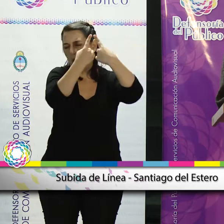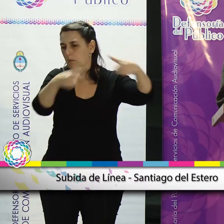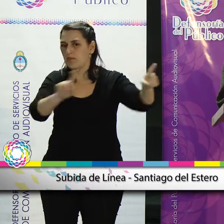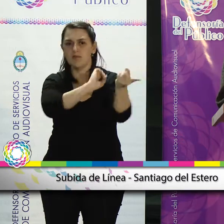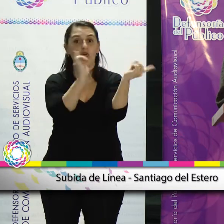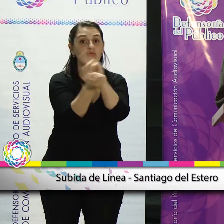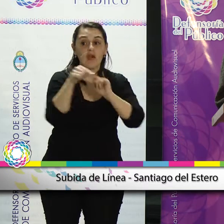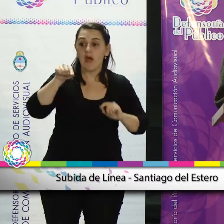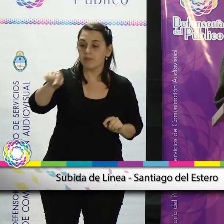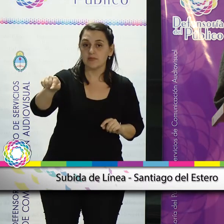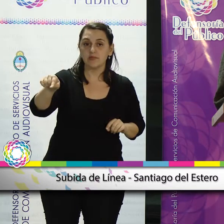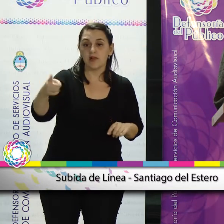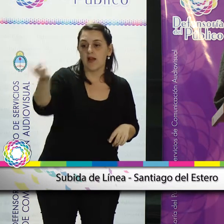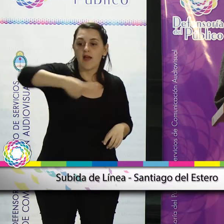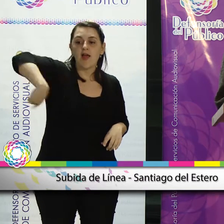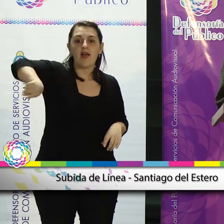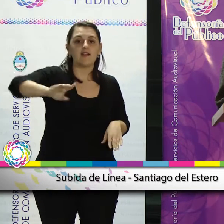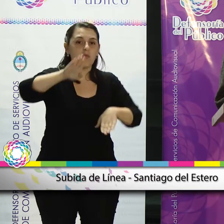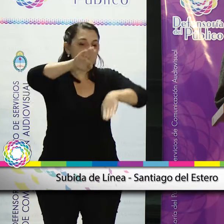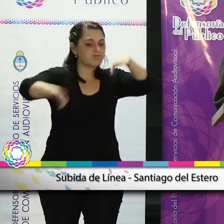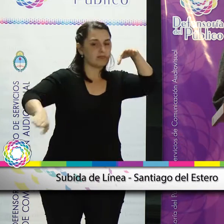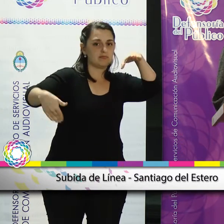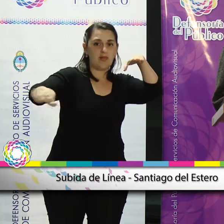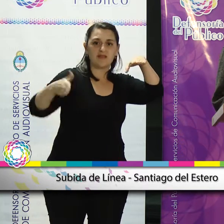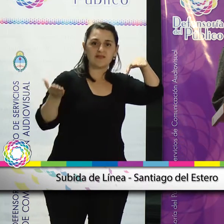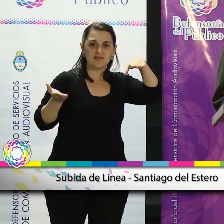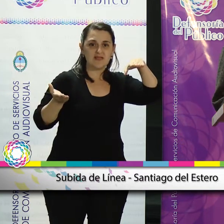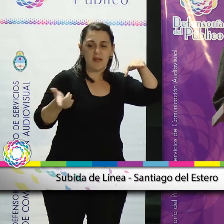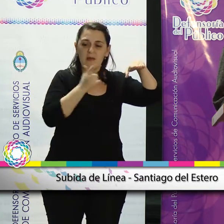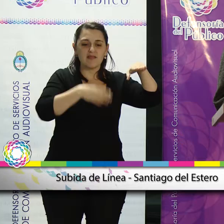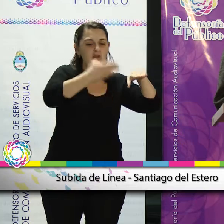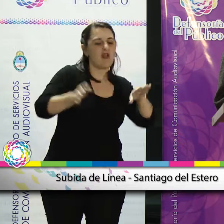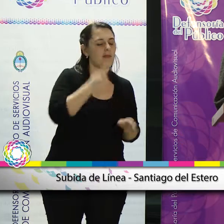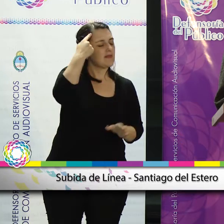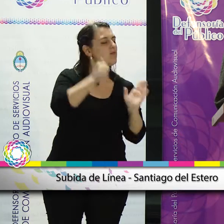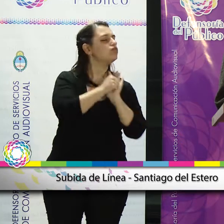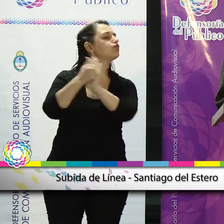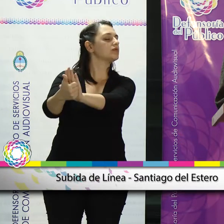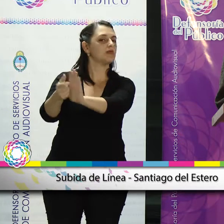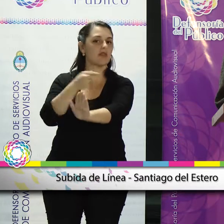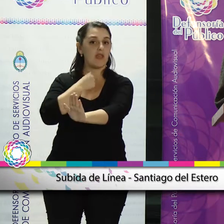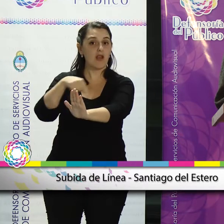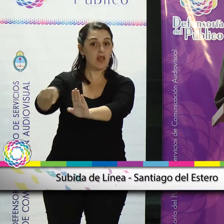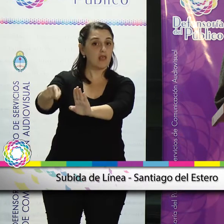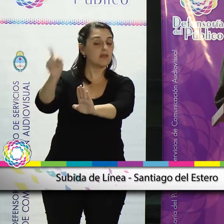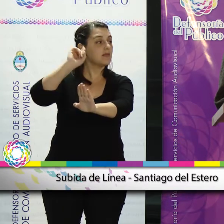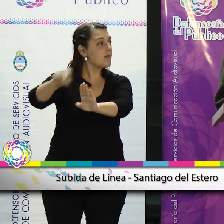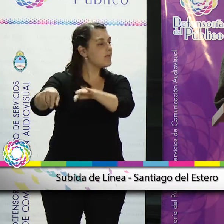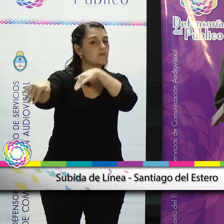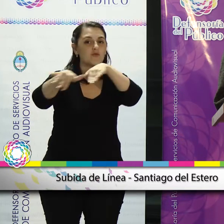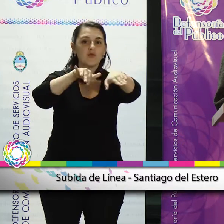al poder estamos siendo víctimas de operaciones cobardes que buscan callarnos y someternos a condiciones de explotación laboral